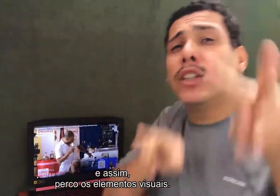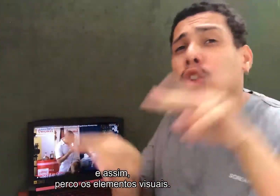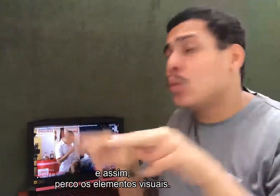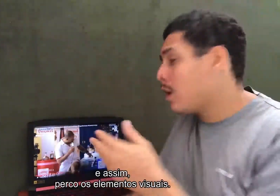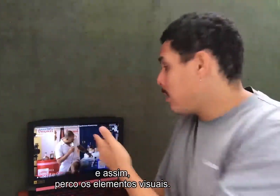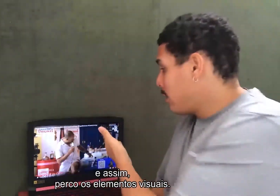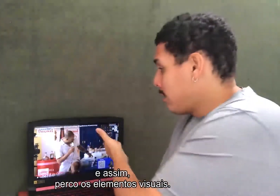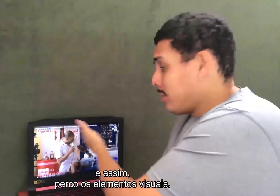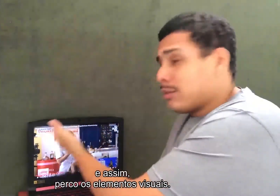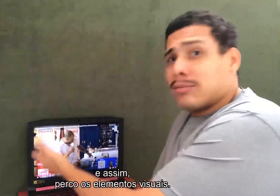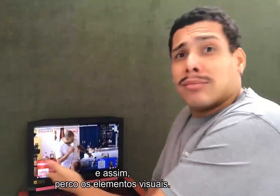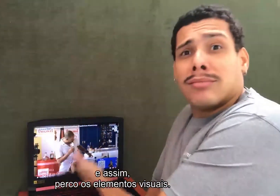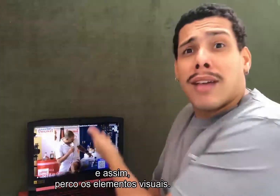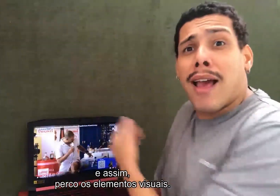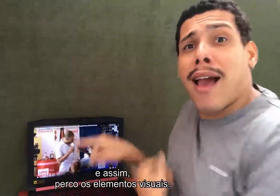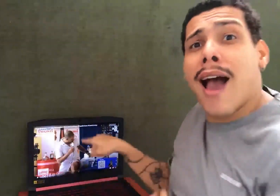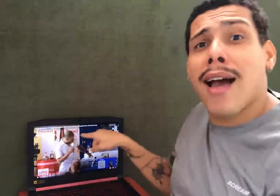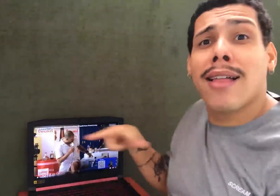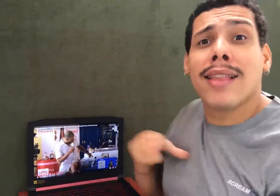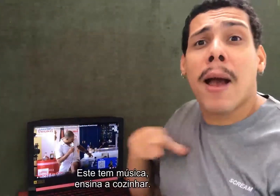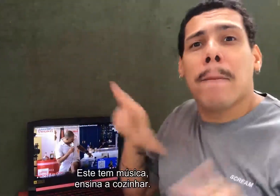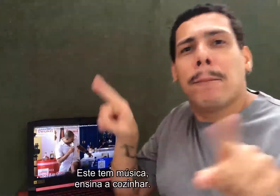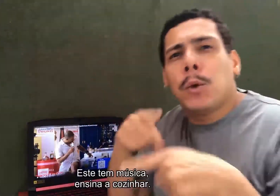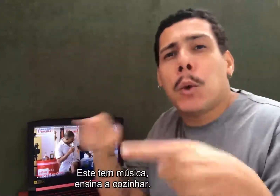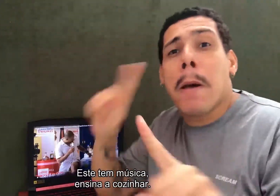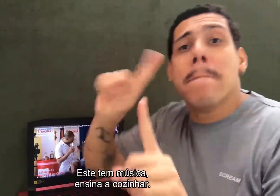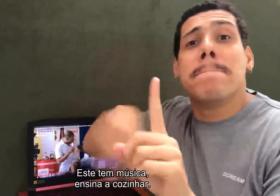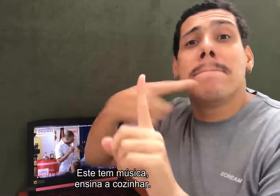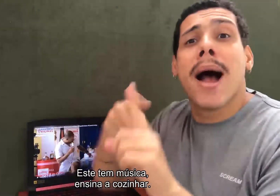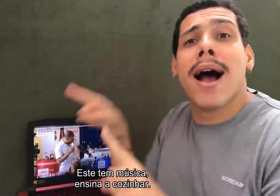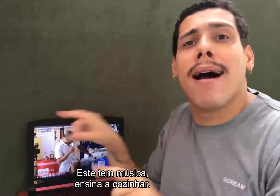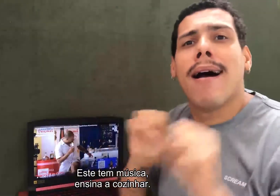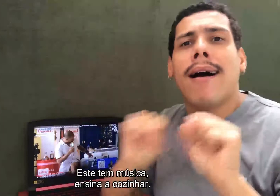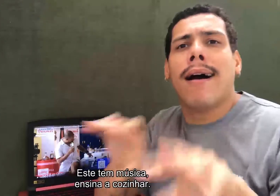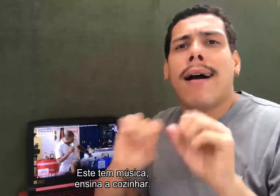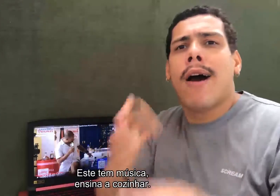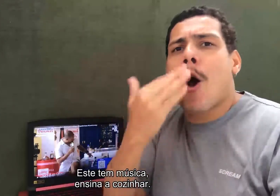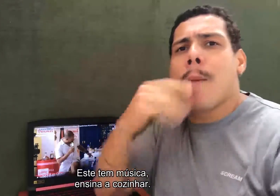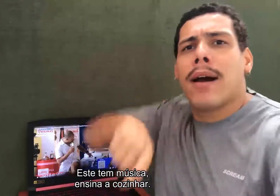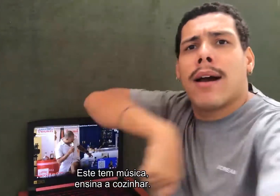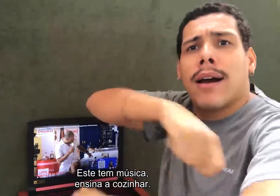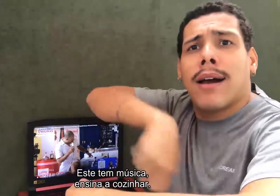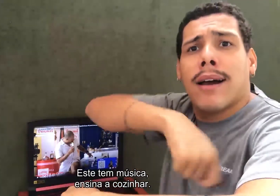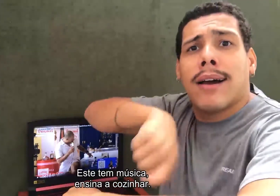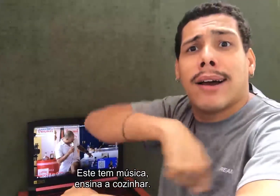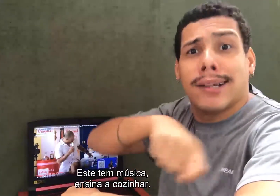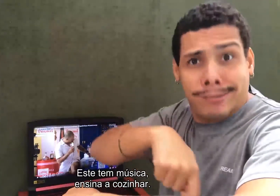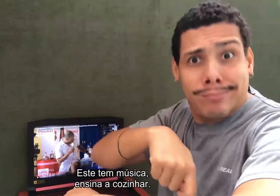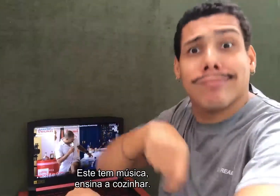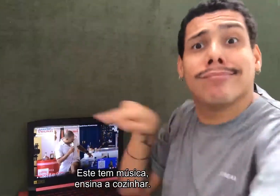assim perco os elementos visuais. Esse tem música e ensina a cozinhar.